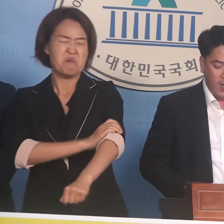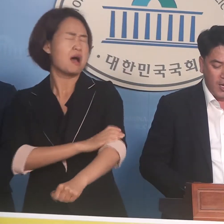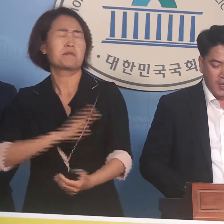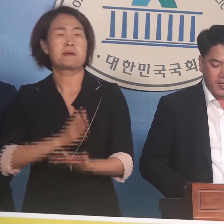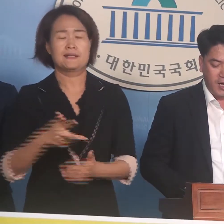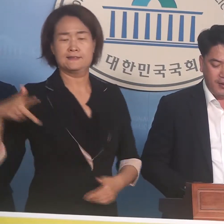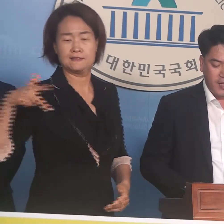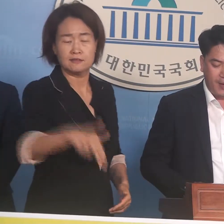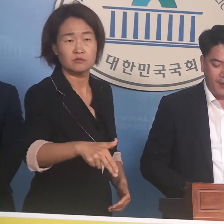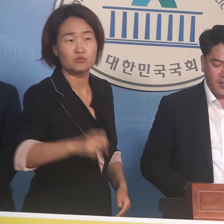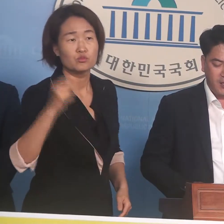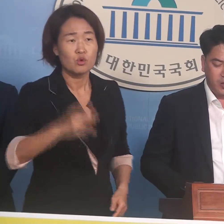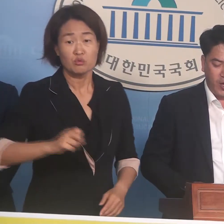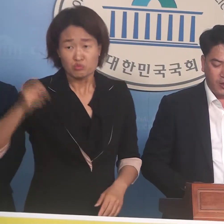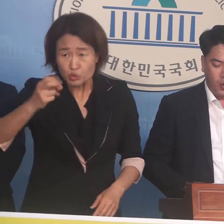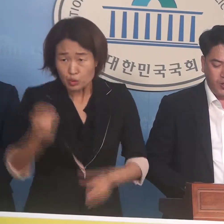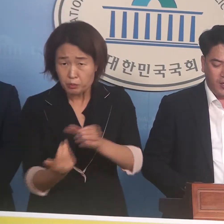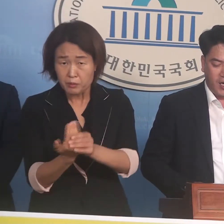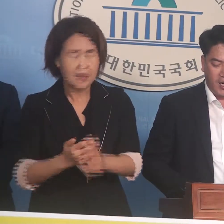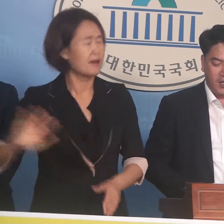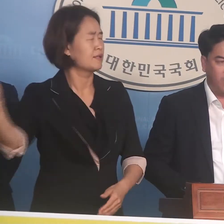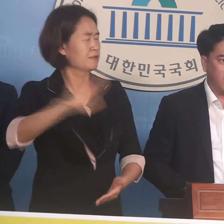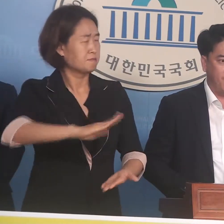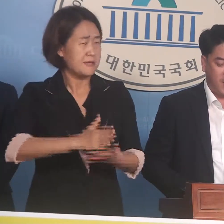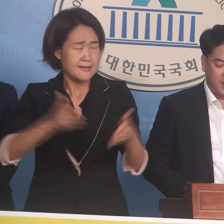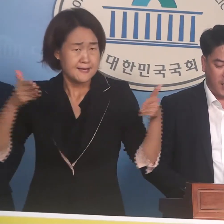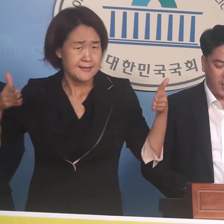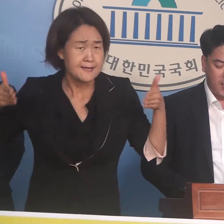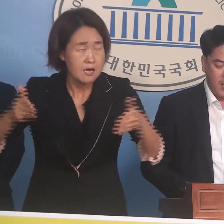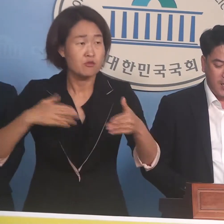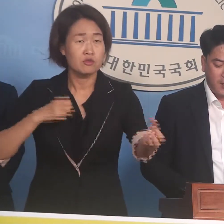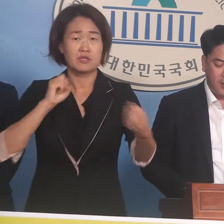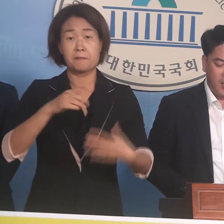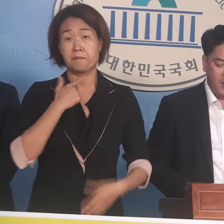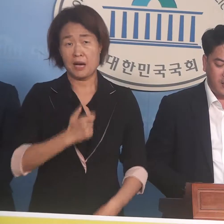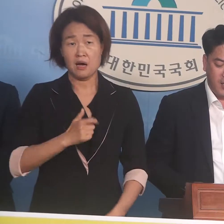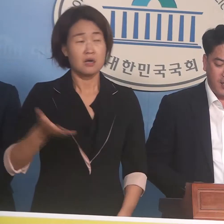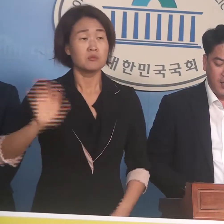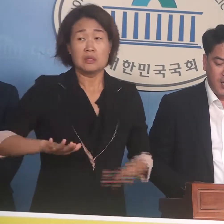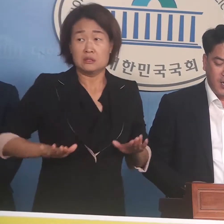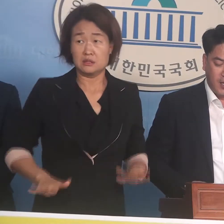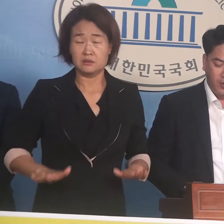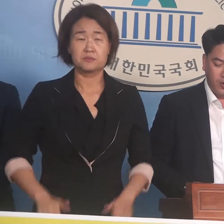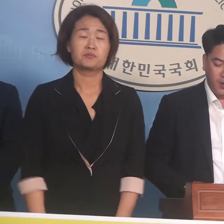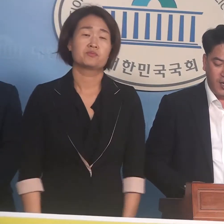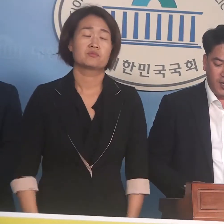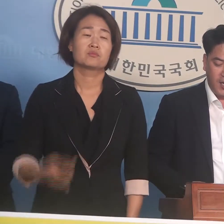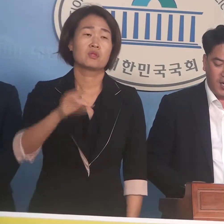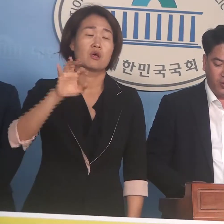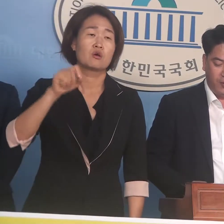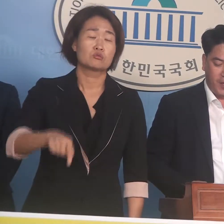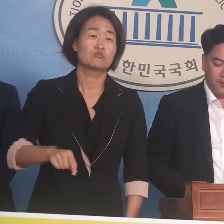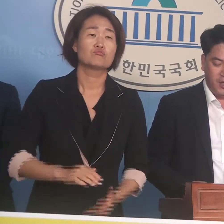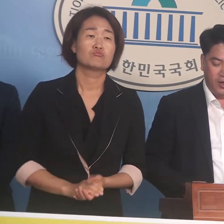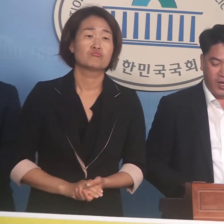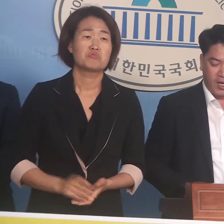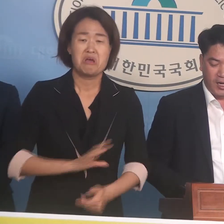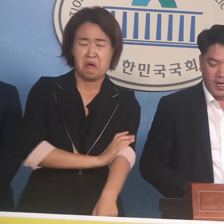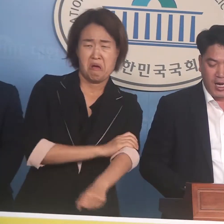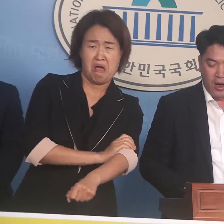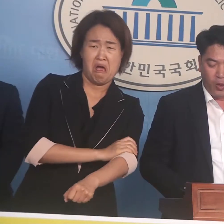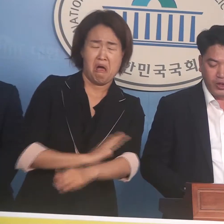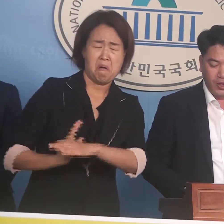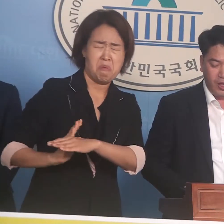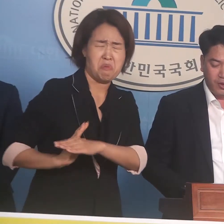근절하고 재발 방지를 위해 총력을 다하겠다고 답변하였다. 그러나 현재 대우조선 해양의 하도급 갑질